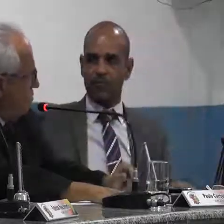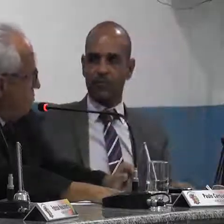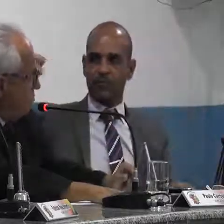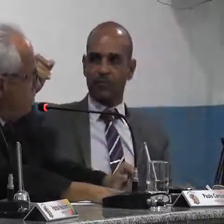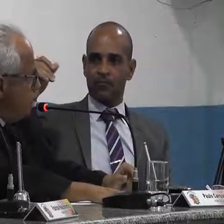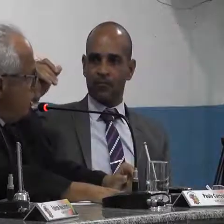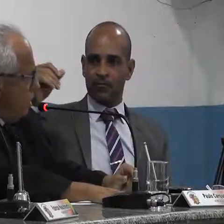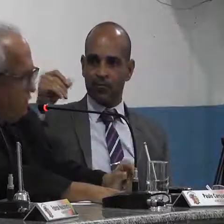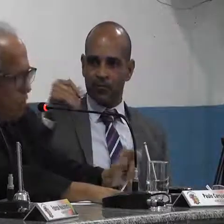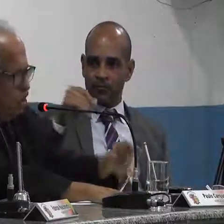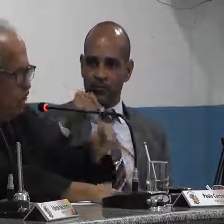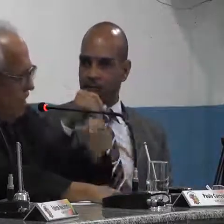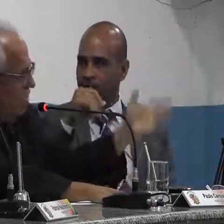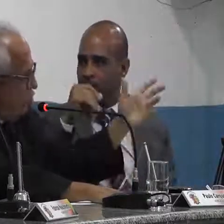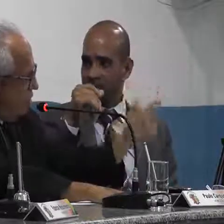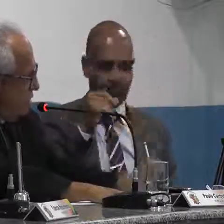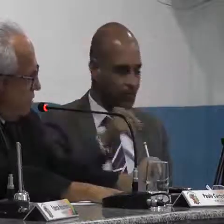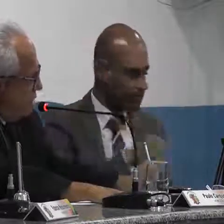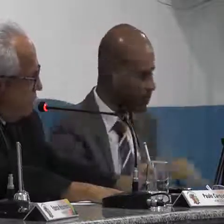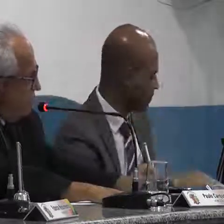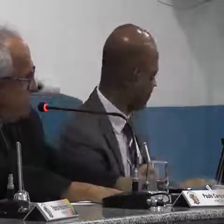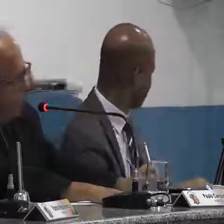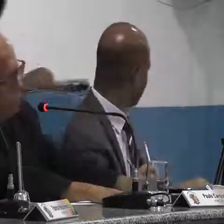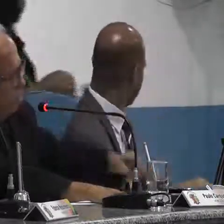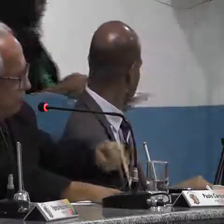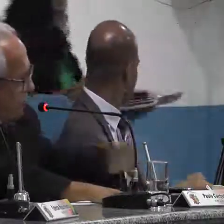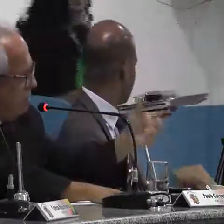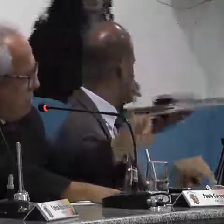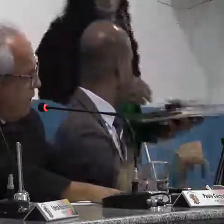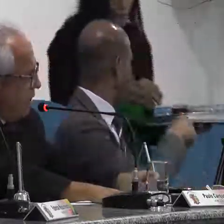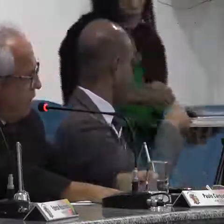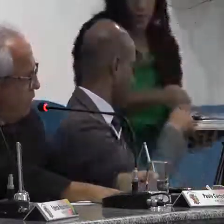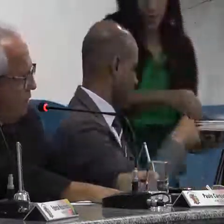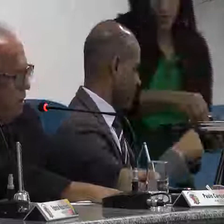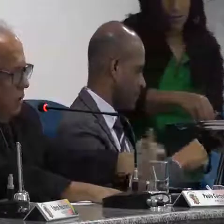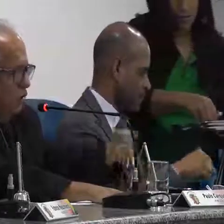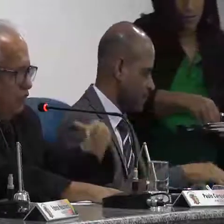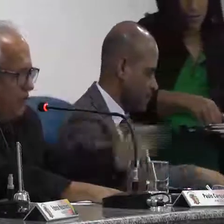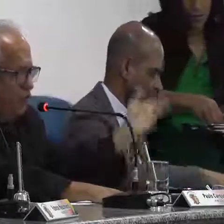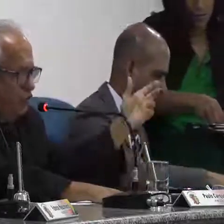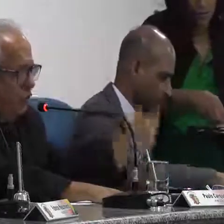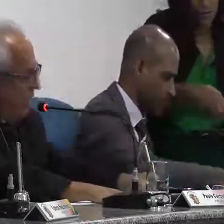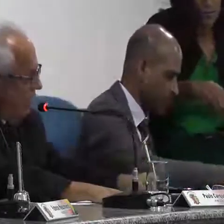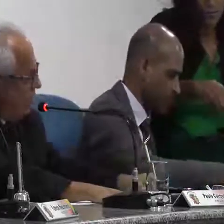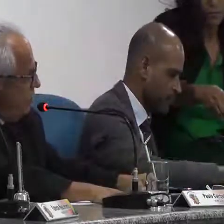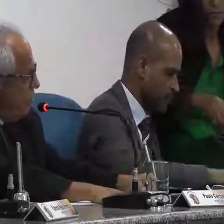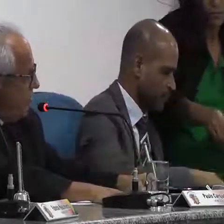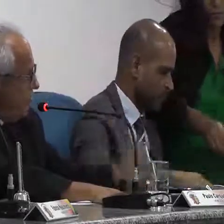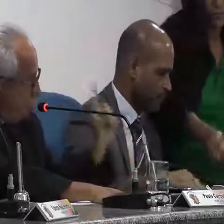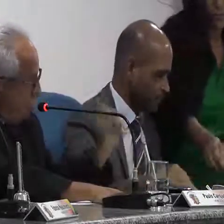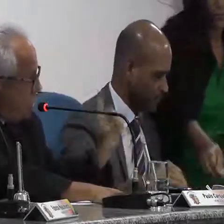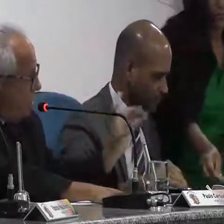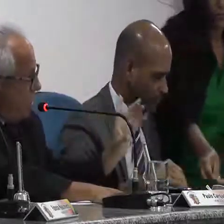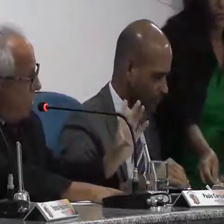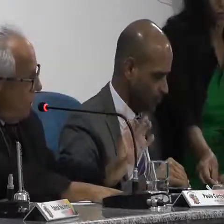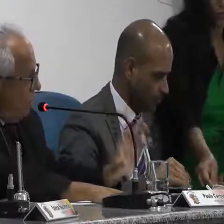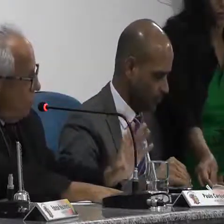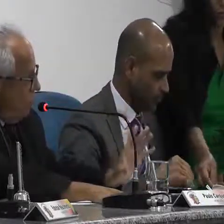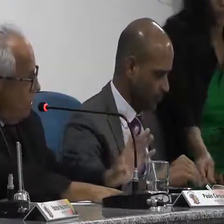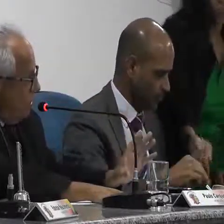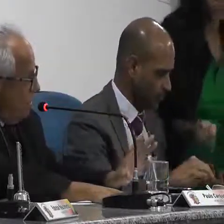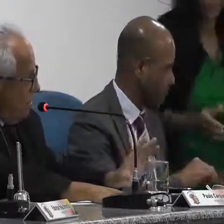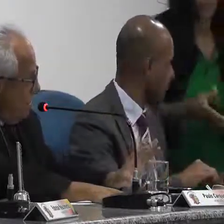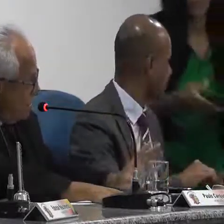obra, que não se tivesse dotação, que não tivesse material, que não tivesse funcionário. Não estou dizendo que é o